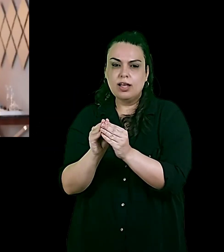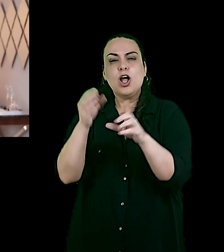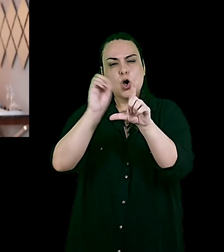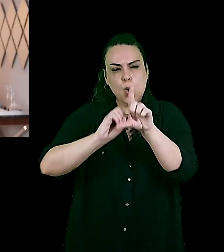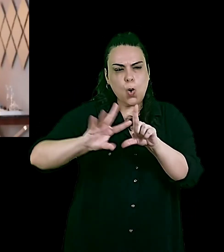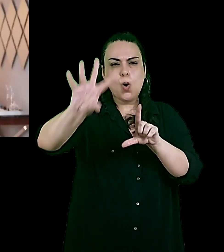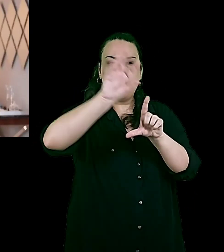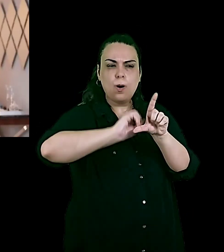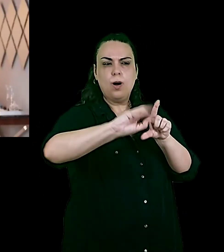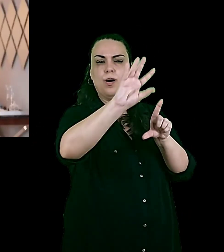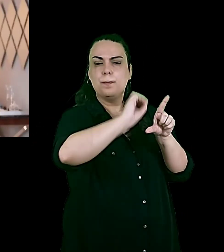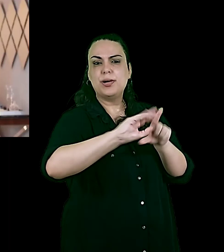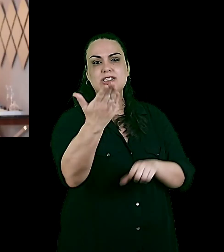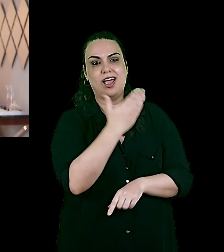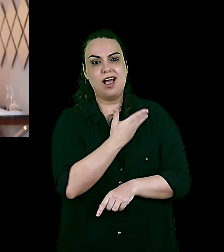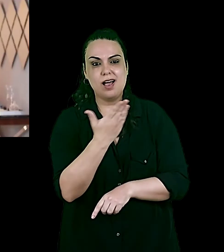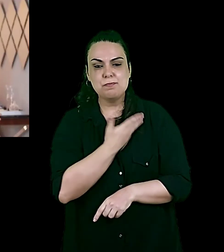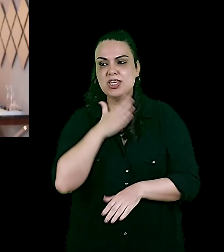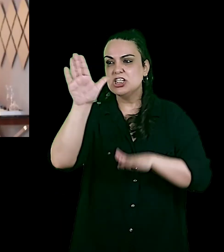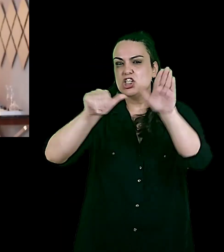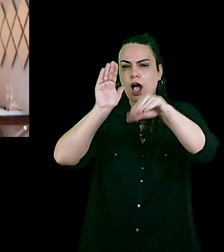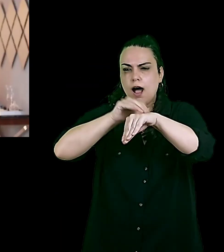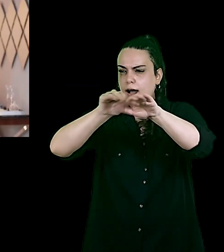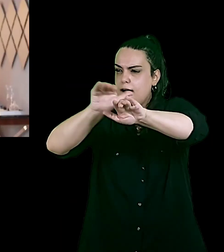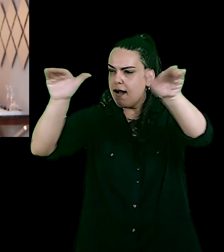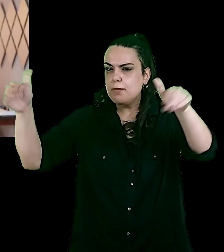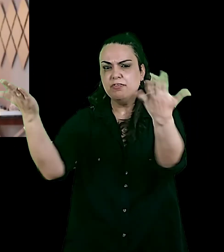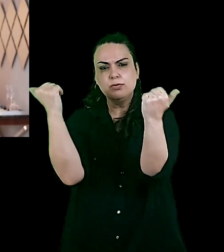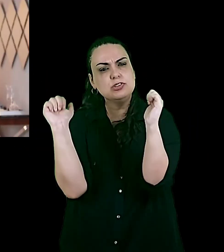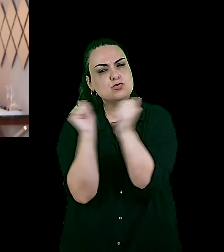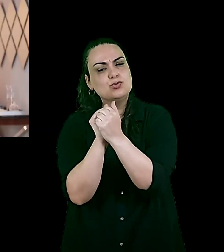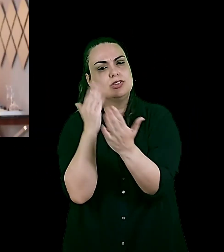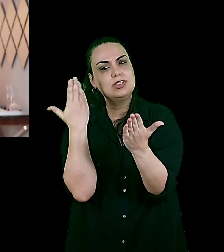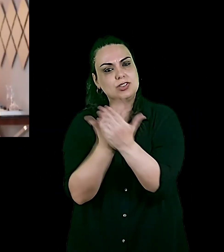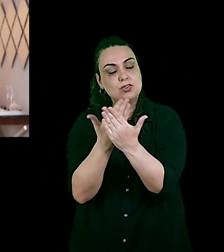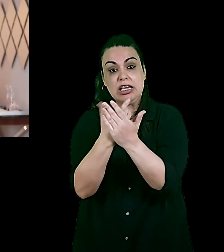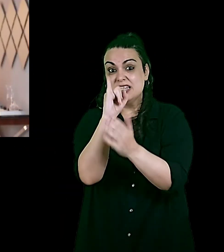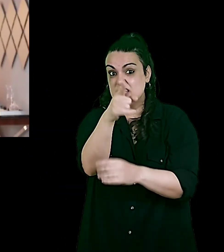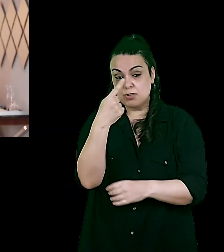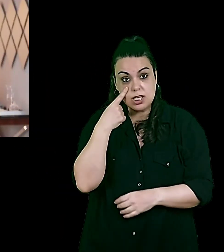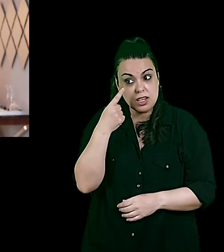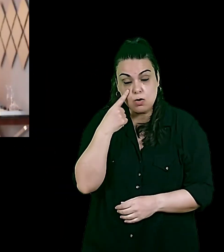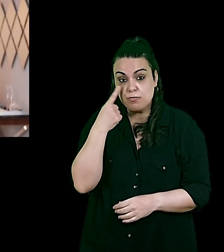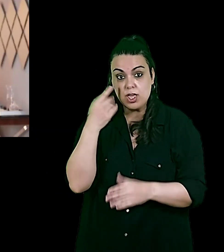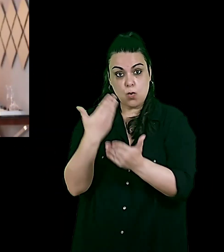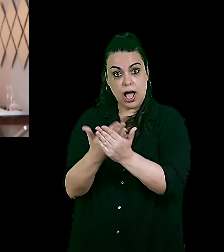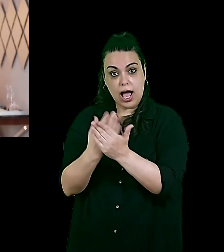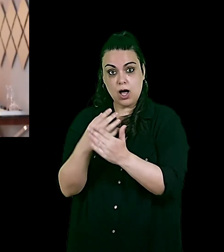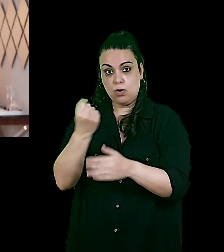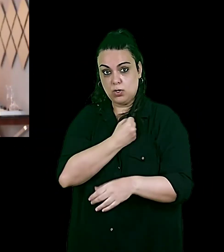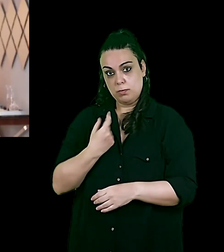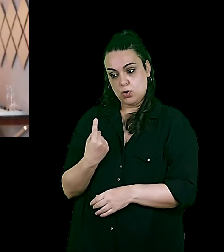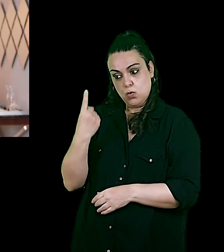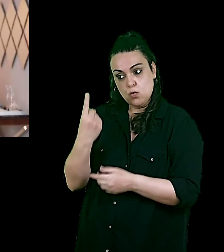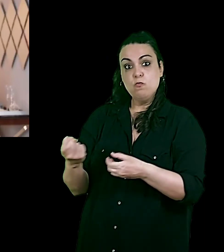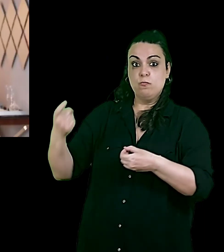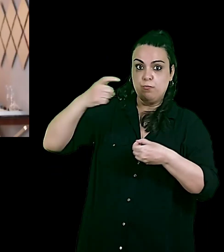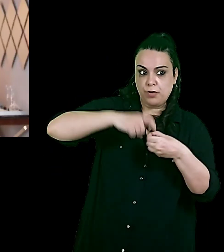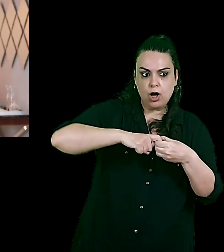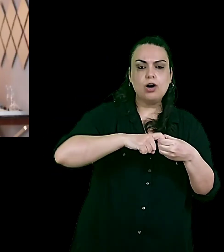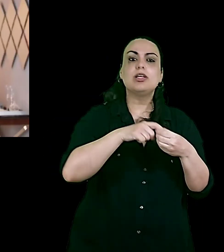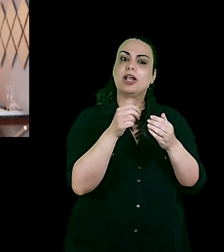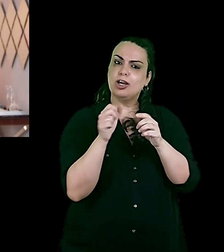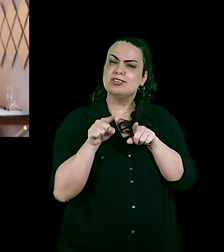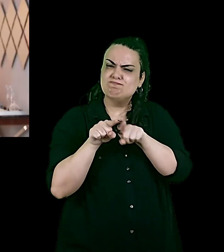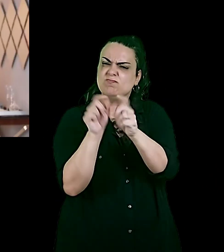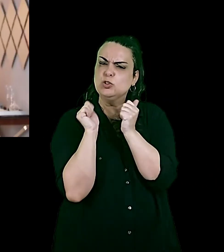hoje. Compartilha com seus amigos, chama eles para estudarem com você. E se você ainda não observou a aula anterior, volta lá para a